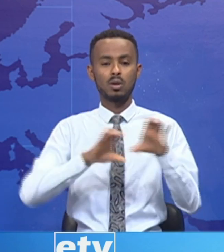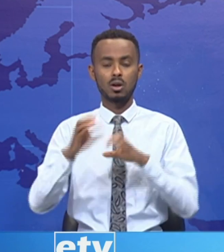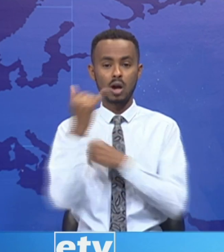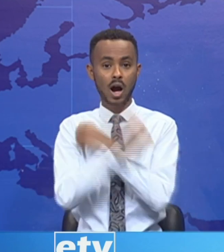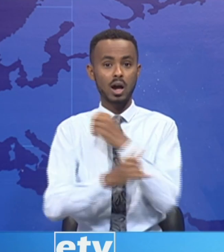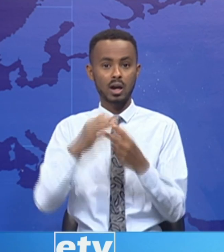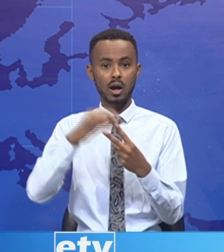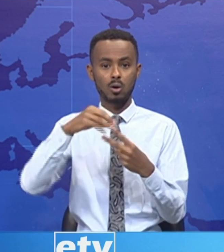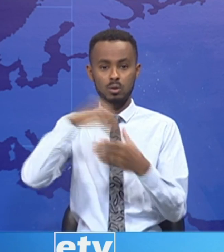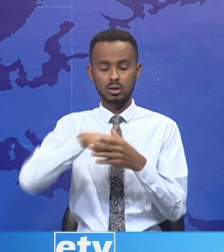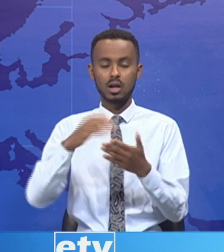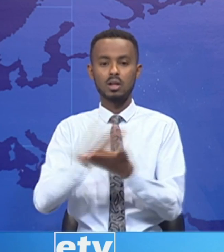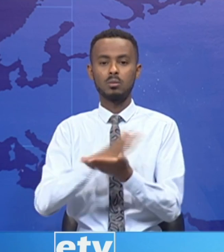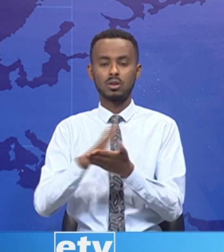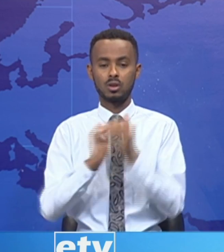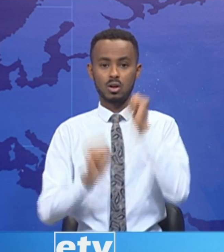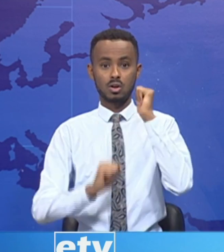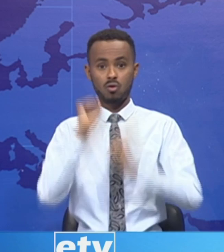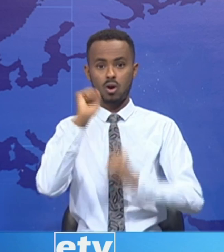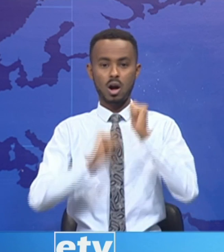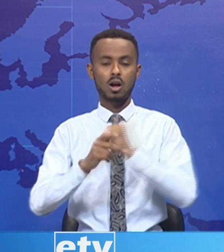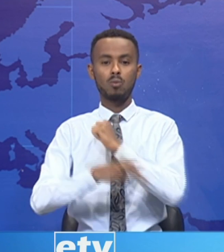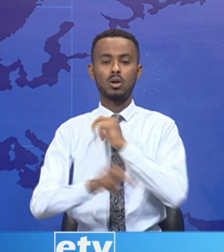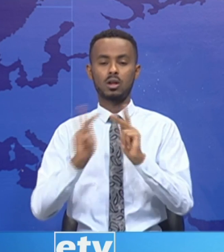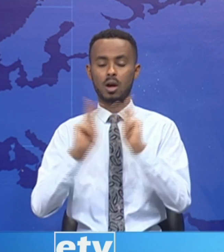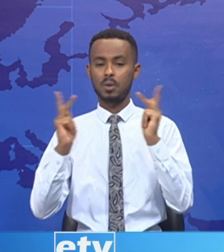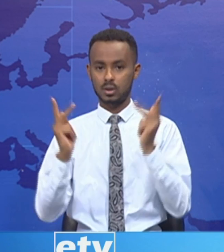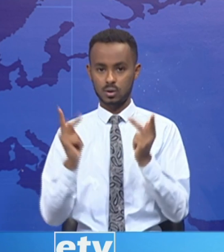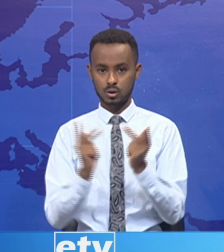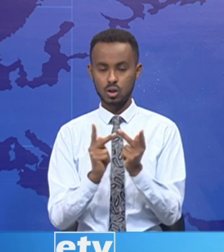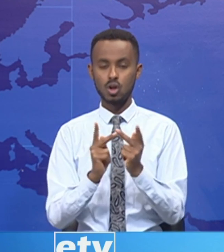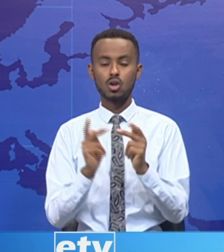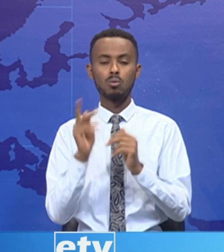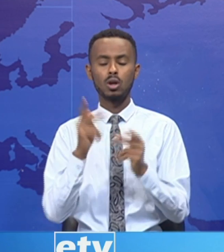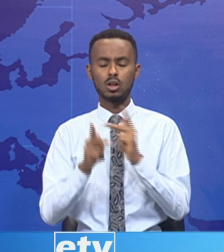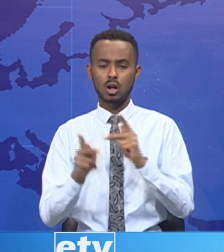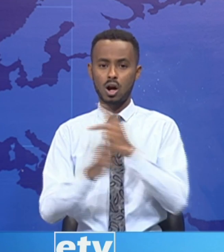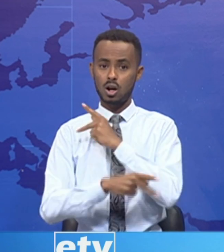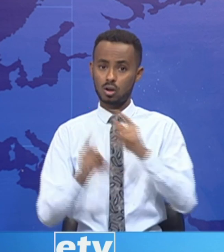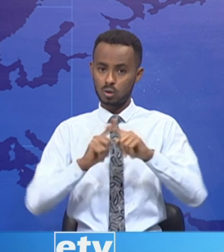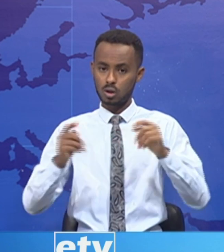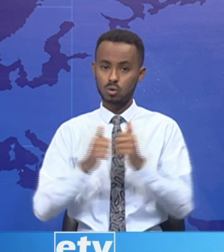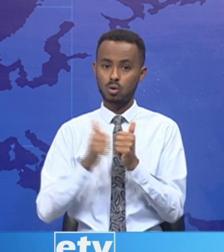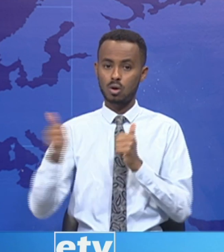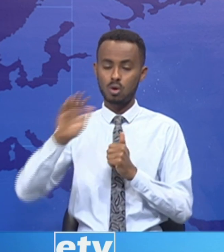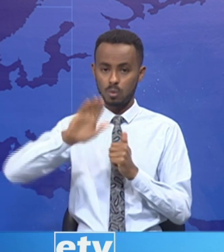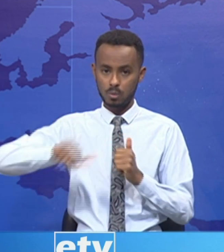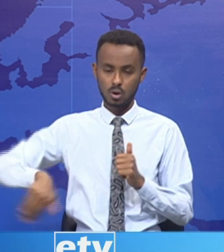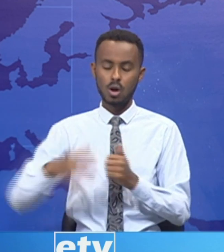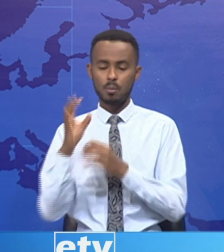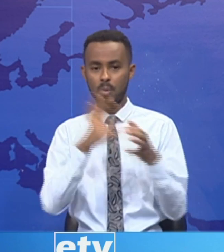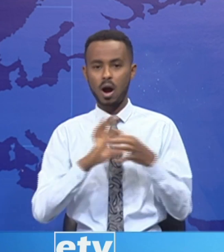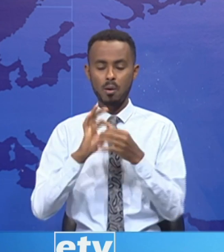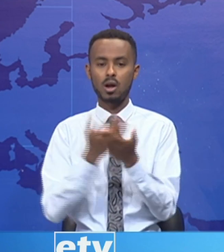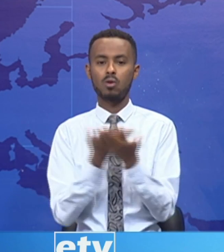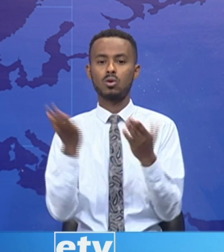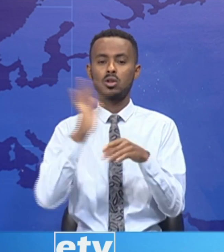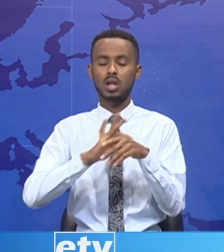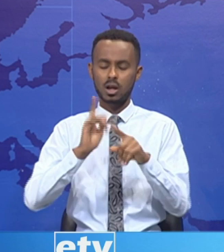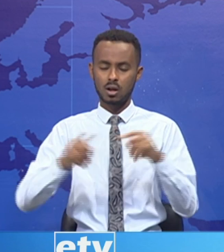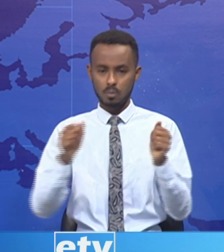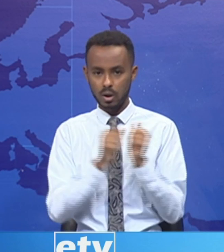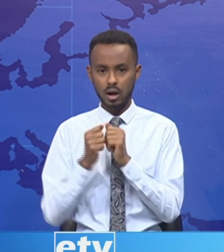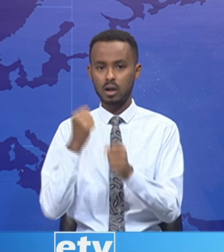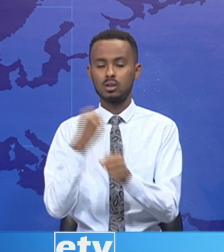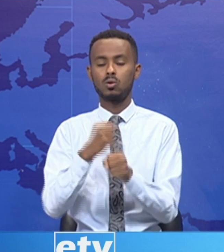ሀገራዊ ምርጫ የሚሳተፉ ተፎካካሪ የፖለቲካ ፓርቲዎች የፖለቲካ ልዩነታቸውን ወደ ጎን በመተው በማህበራዊ ጉዳዮች ላይ ግን በጋራ